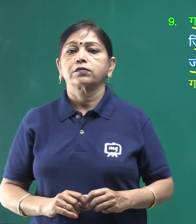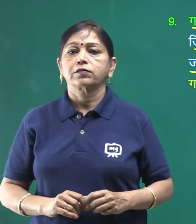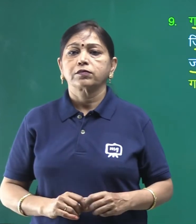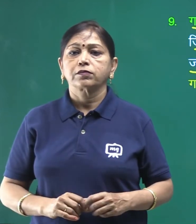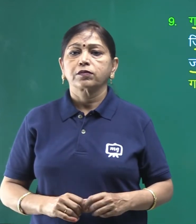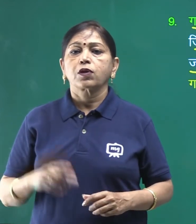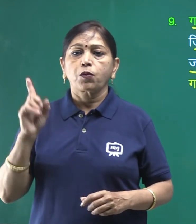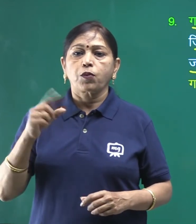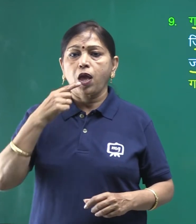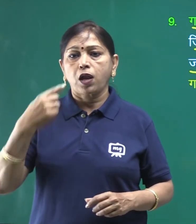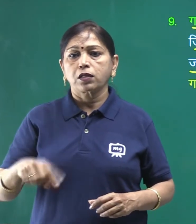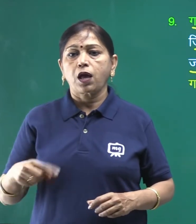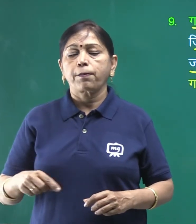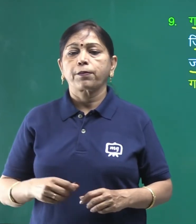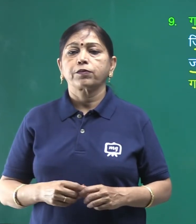वह ताप